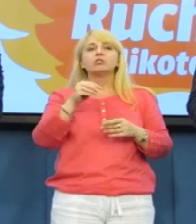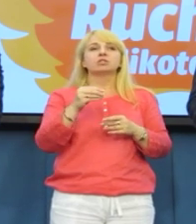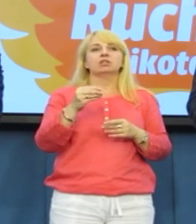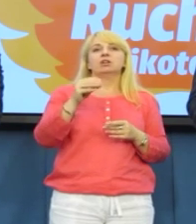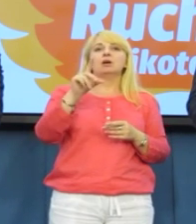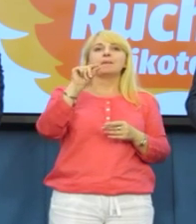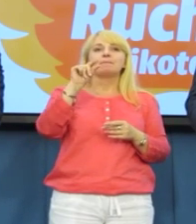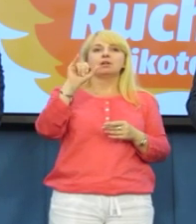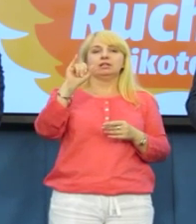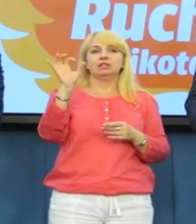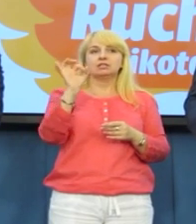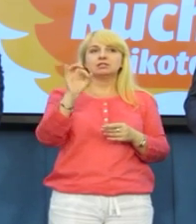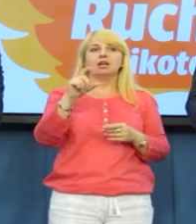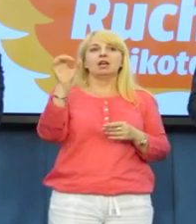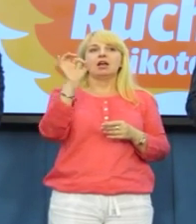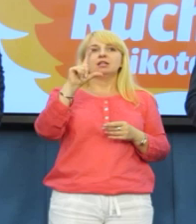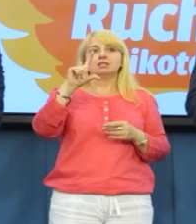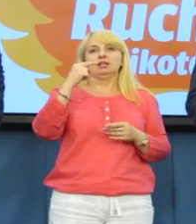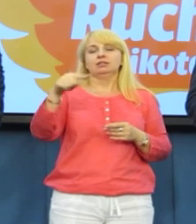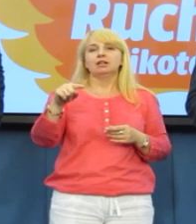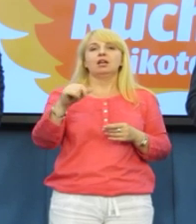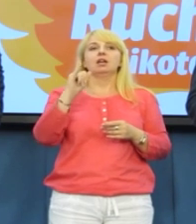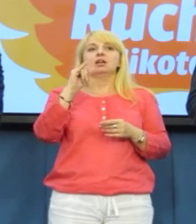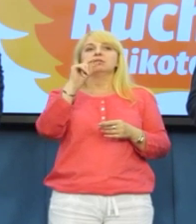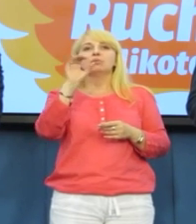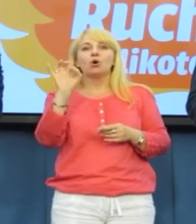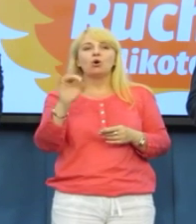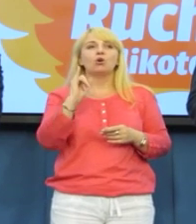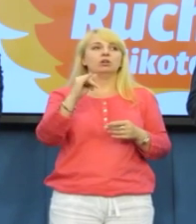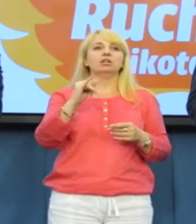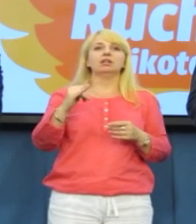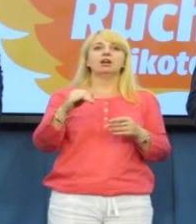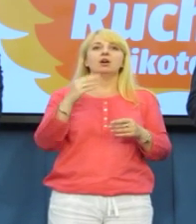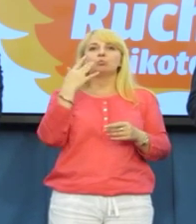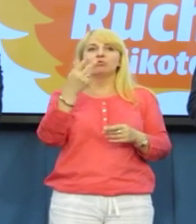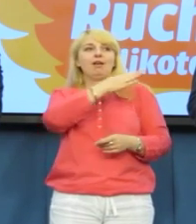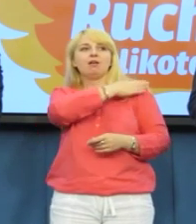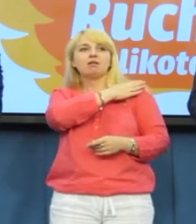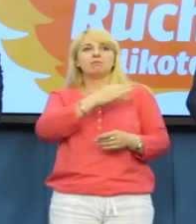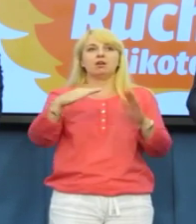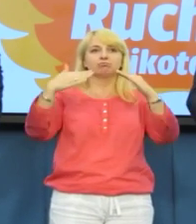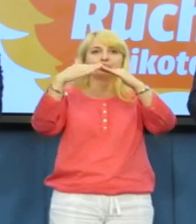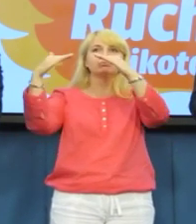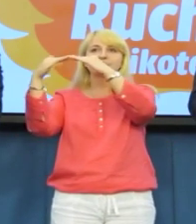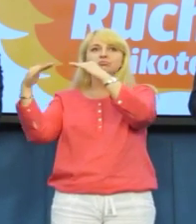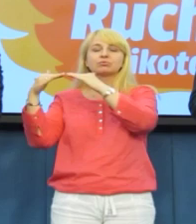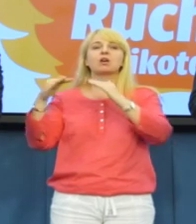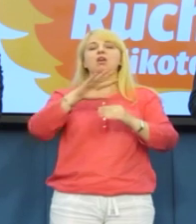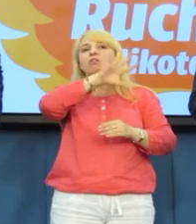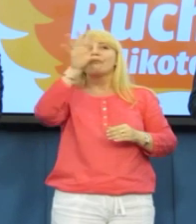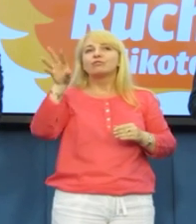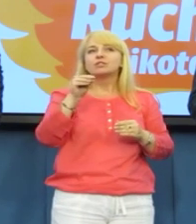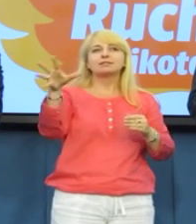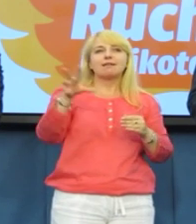opozycja. Po raz pierwszy widziałem taką sytuację, kiedy ramię w ramię członkowie Ruchu Palikota z członkami PiS-u złączeni w jednej sprawie, ponad